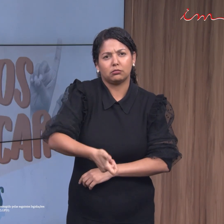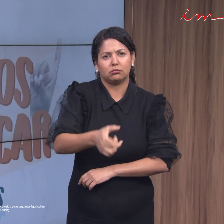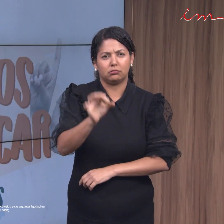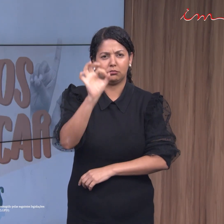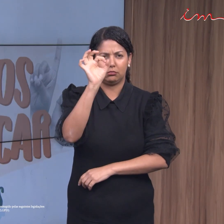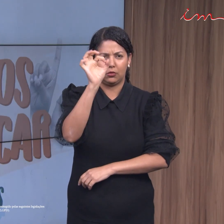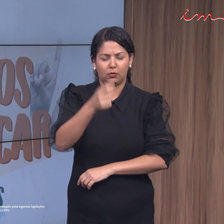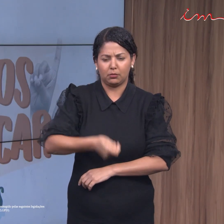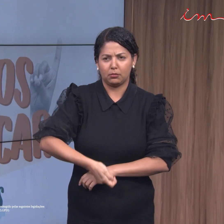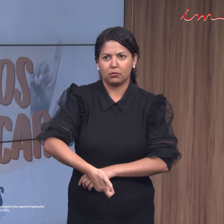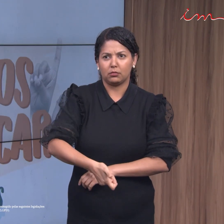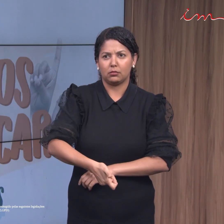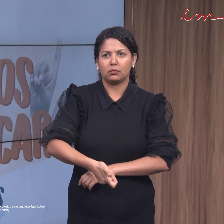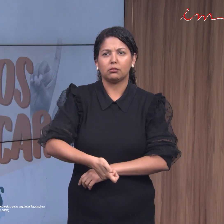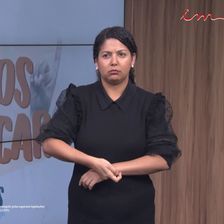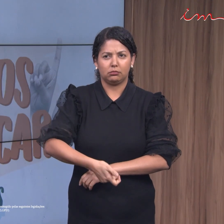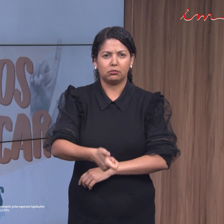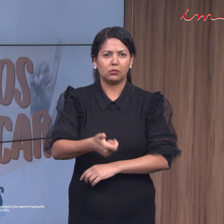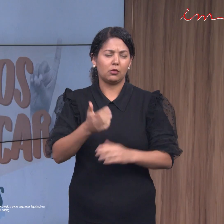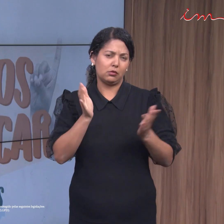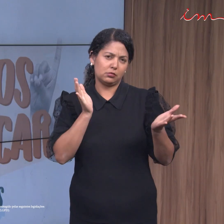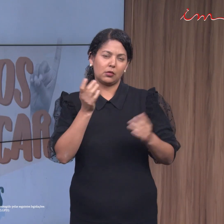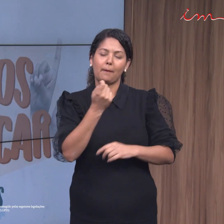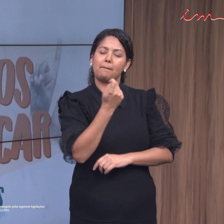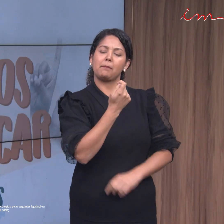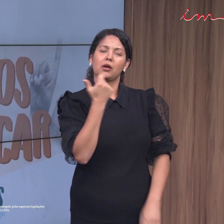igual como se estivesse jogando bolinha de gude.